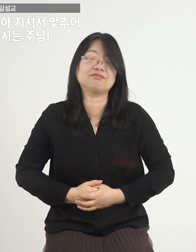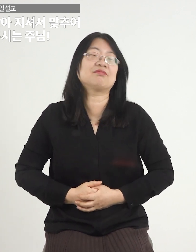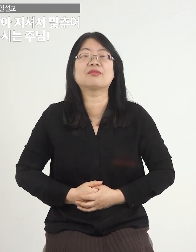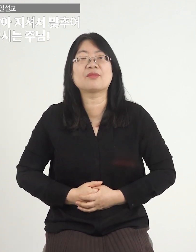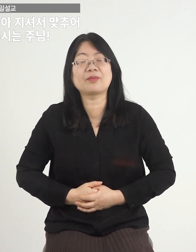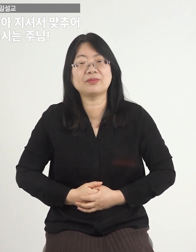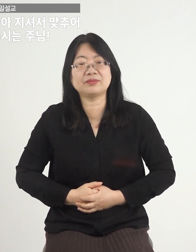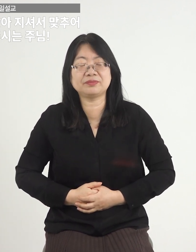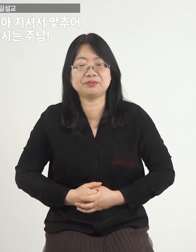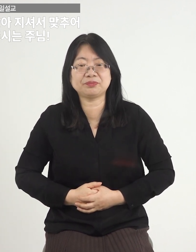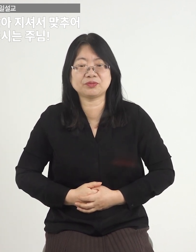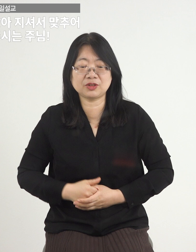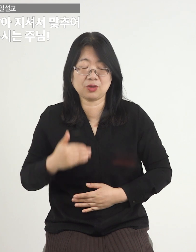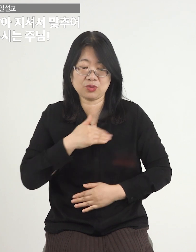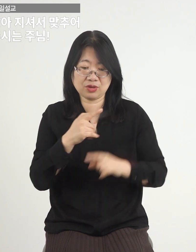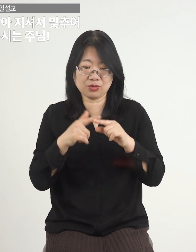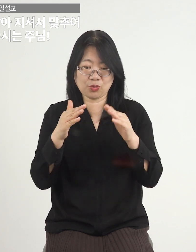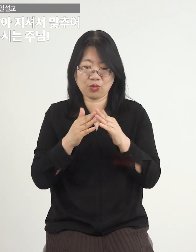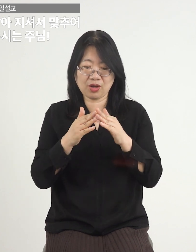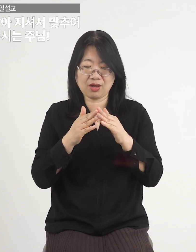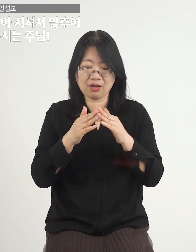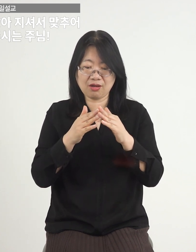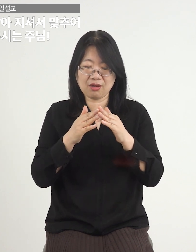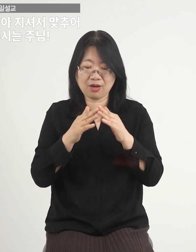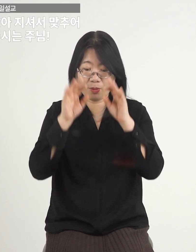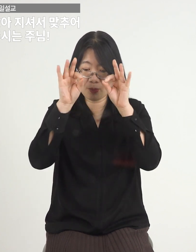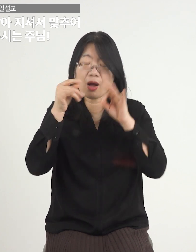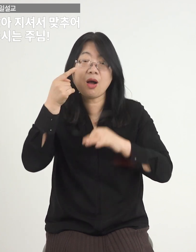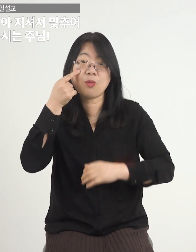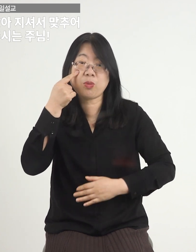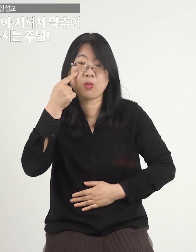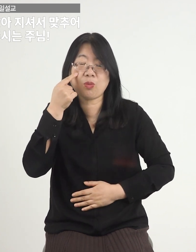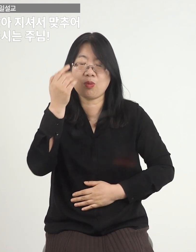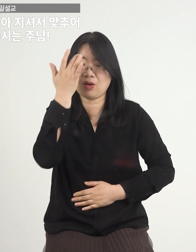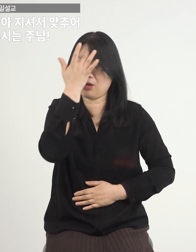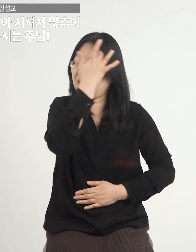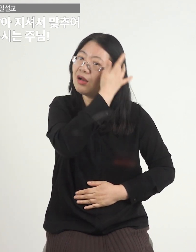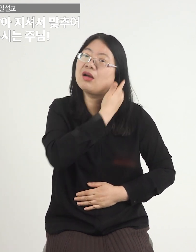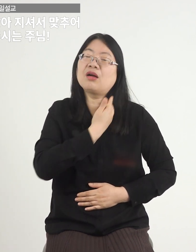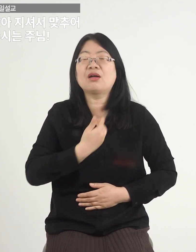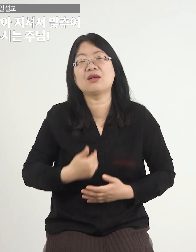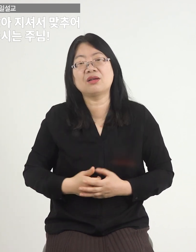뭐 멀리 갈 것 없이 우리 교회 현실도 보면